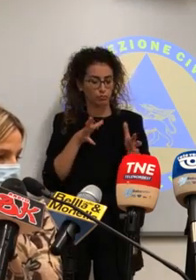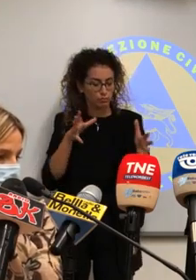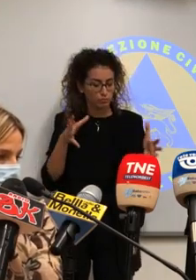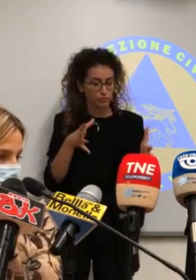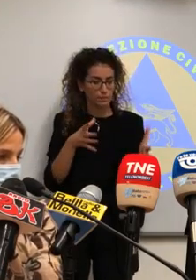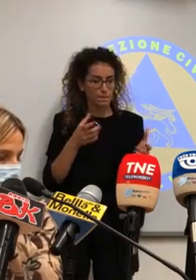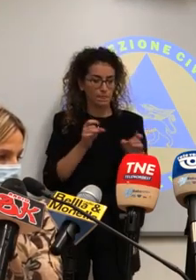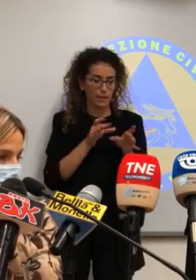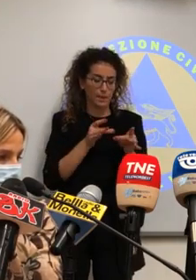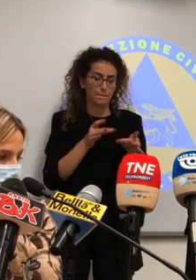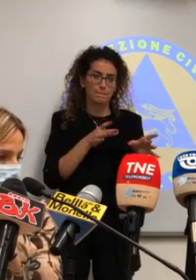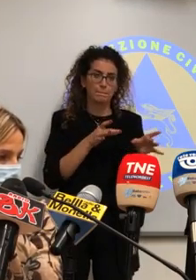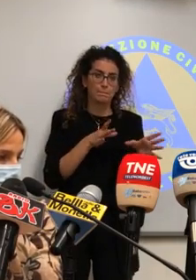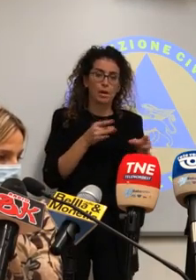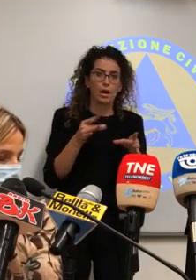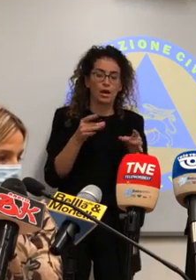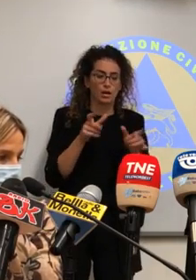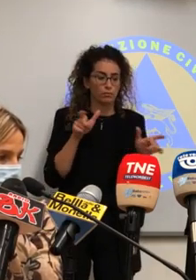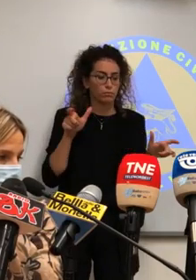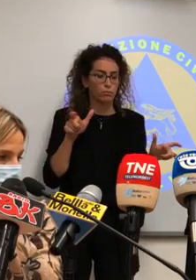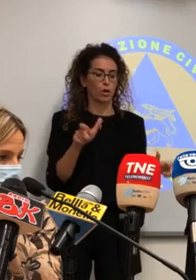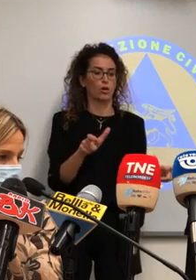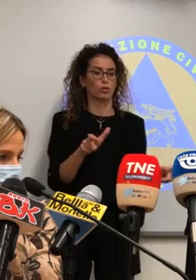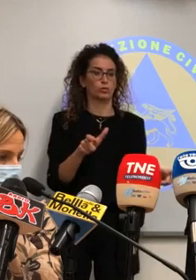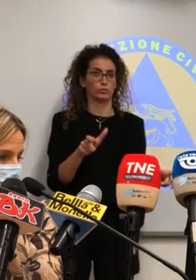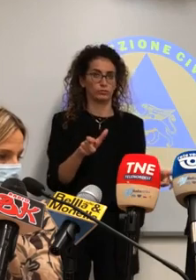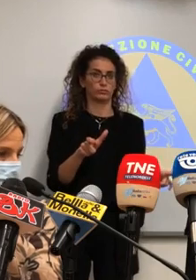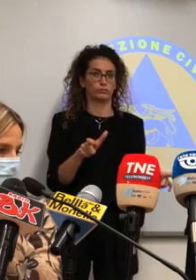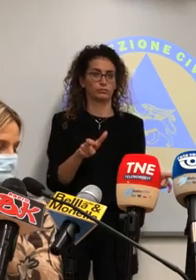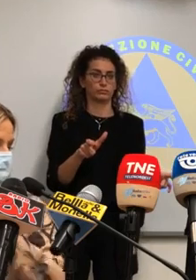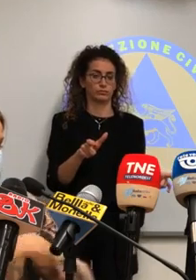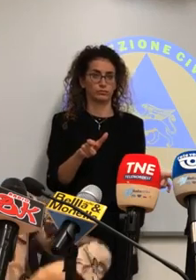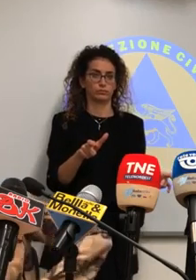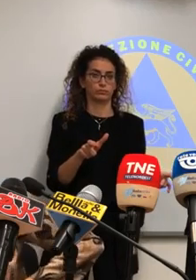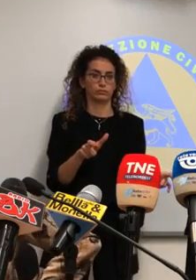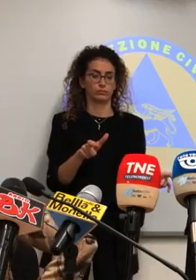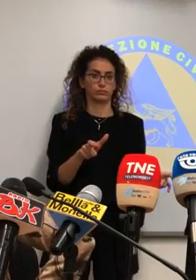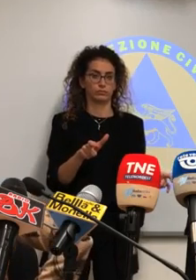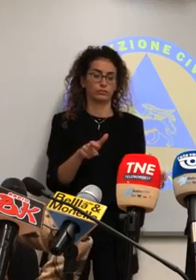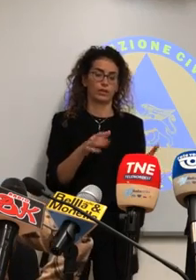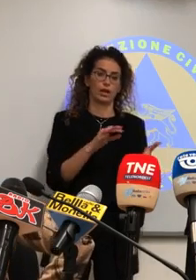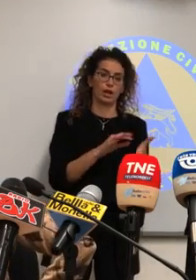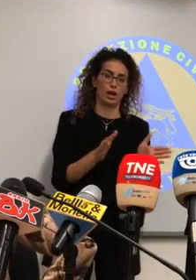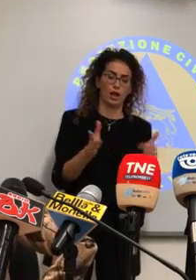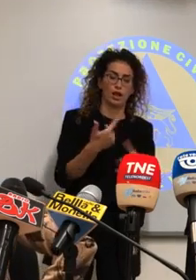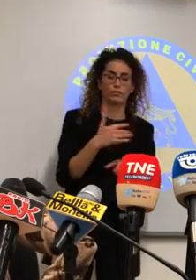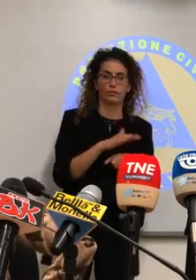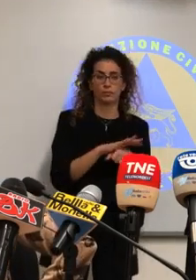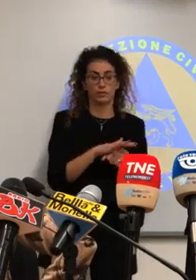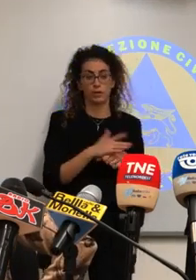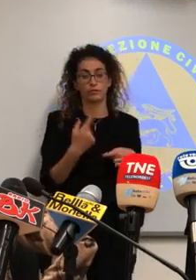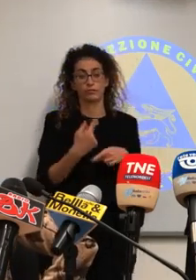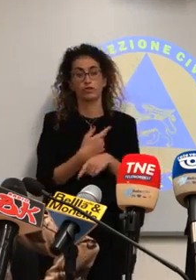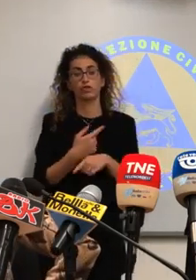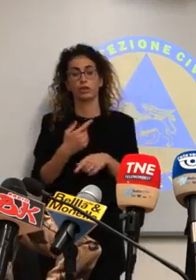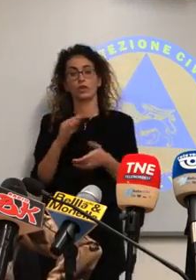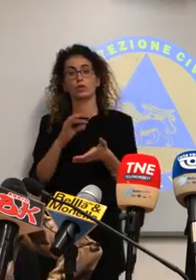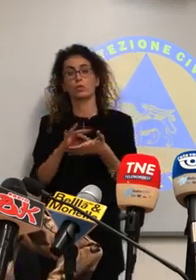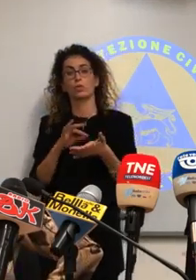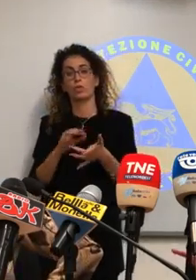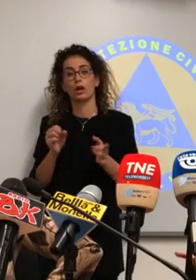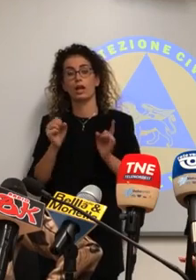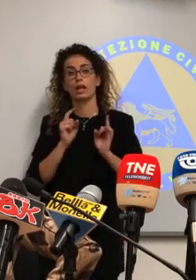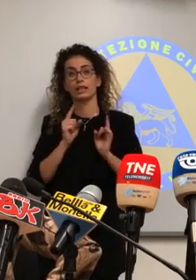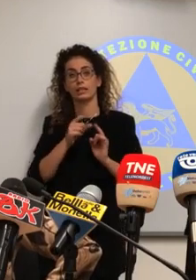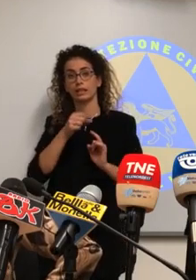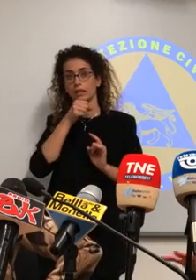di considerare, diciamo, il monitoraggio di tutta la classe e della famiglia. Invece quando abbiamo le scuole sentinelle, lì lo facciamo